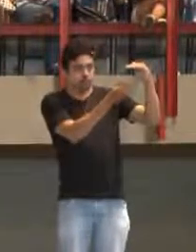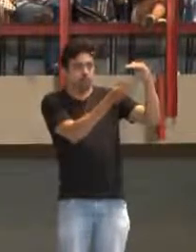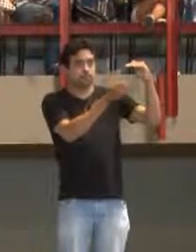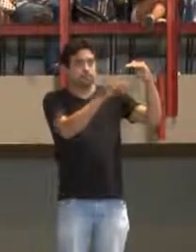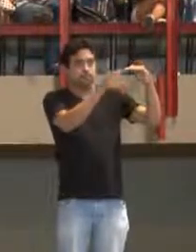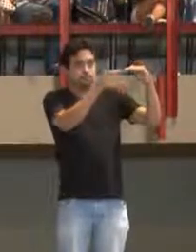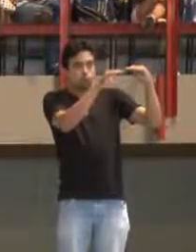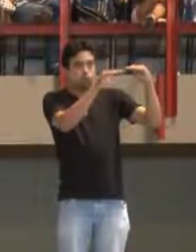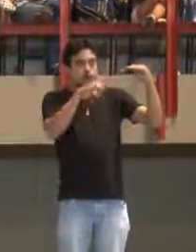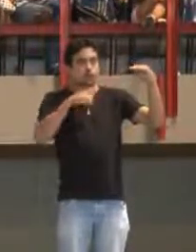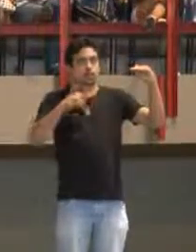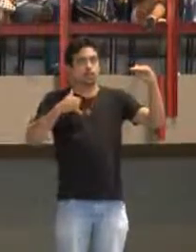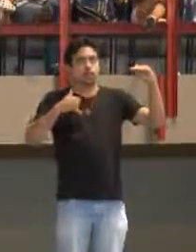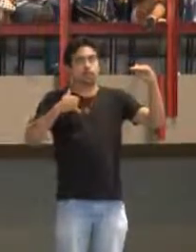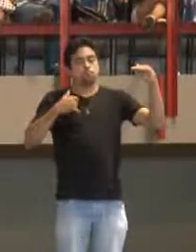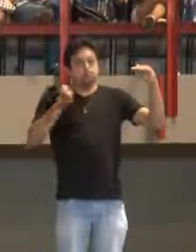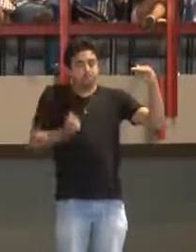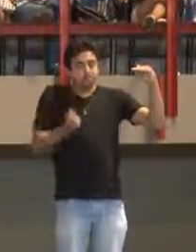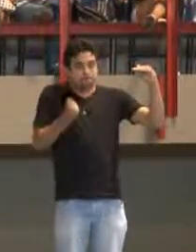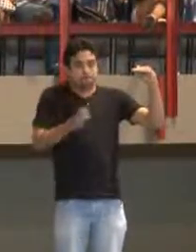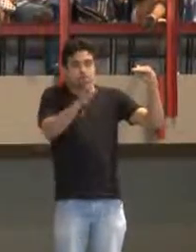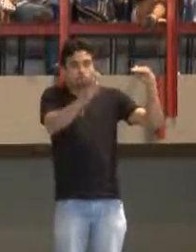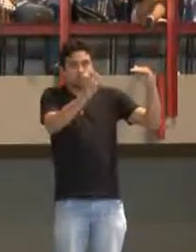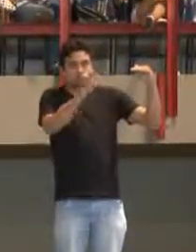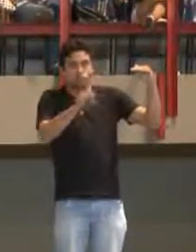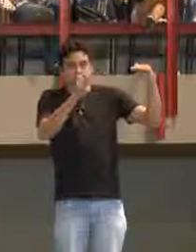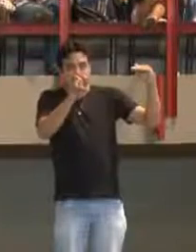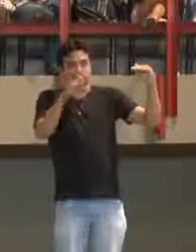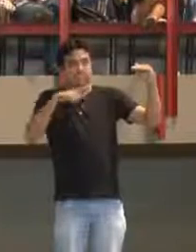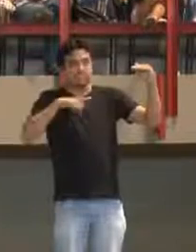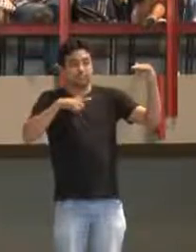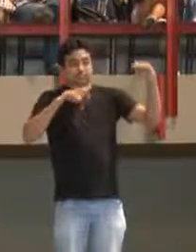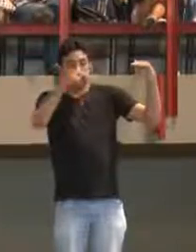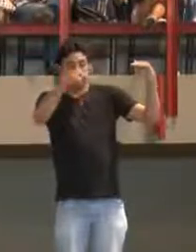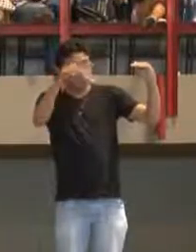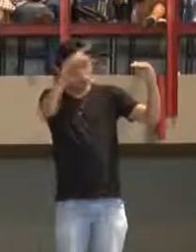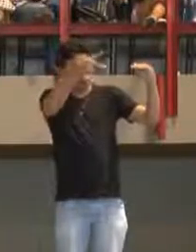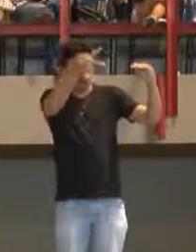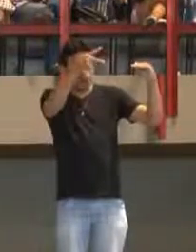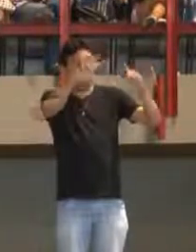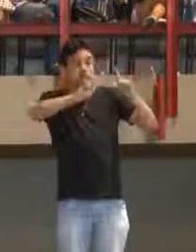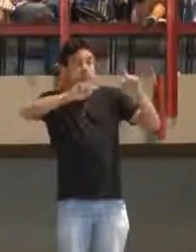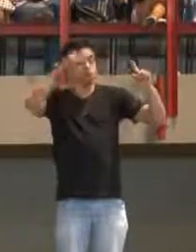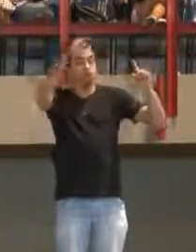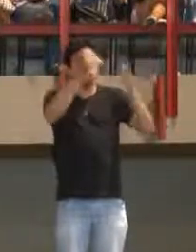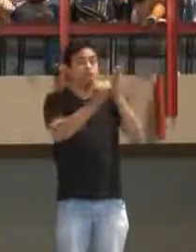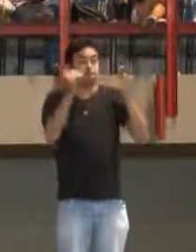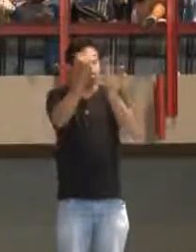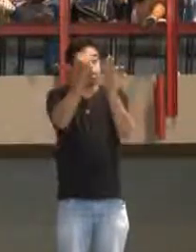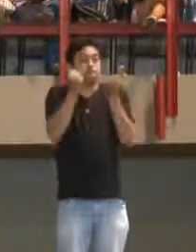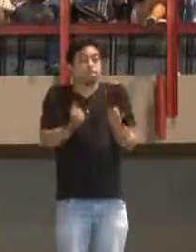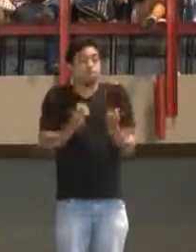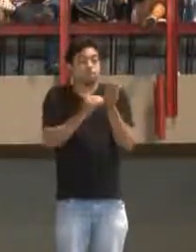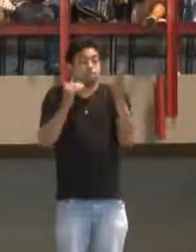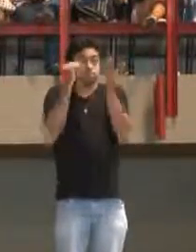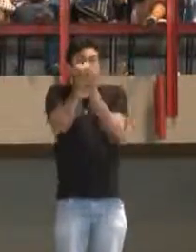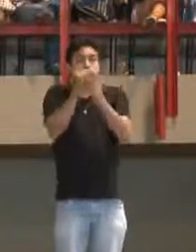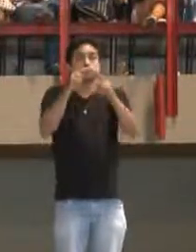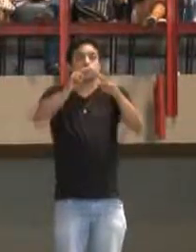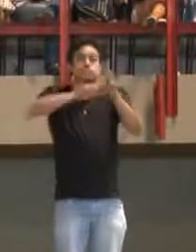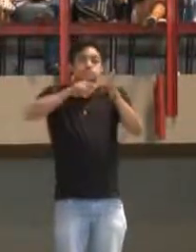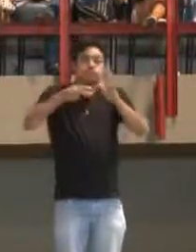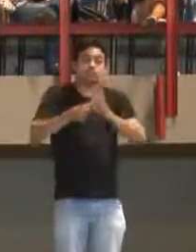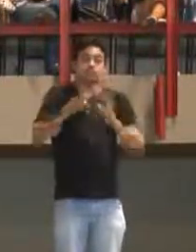não está com 58,5, se ele tiver com 2 quilogramas a mais, se ele for correr uma